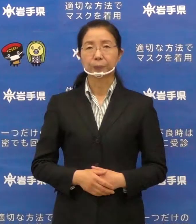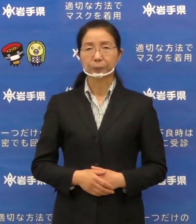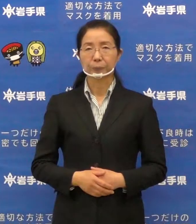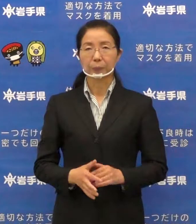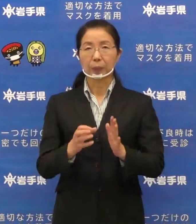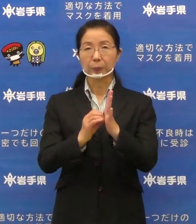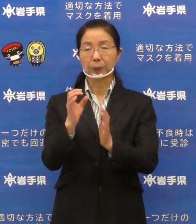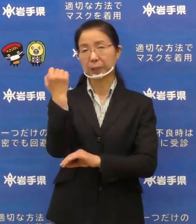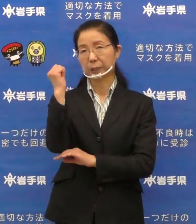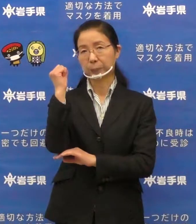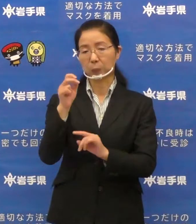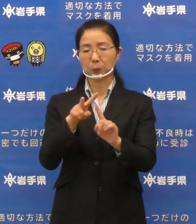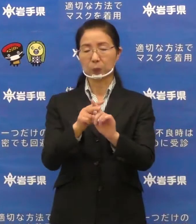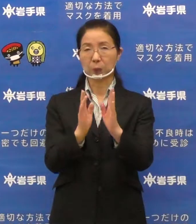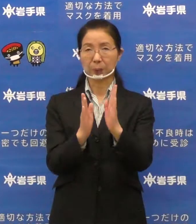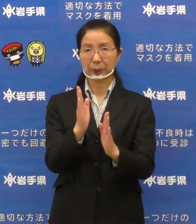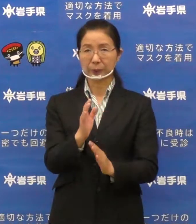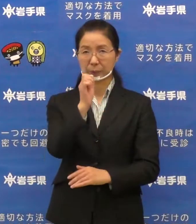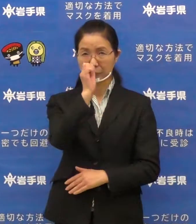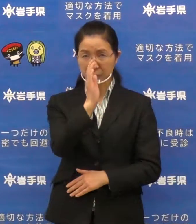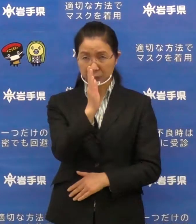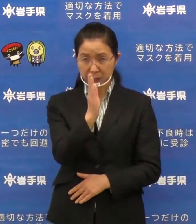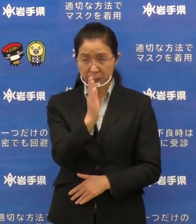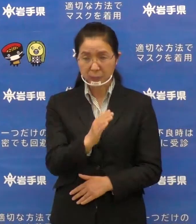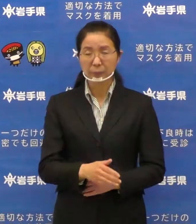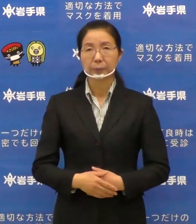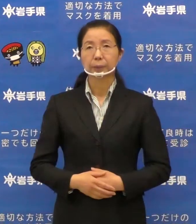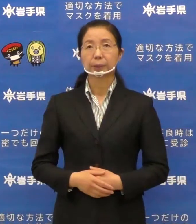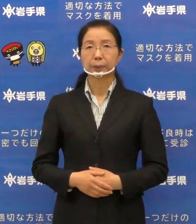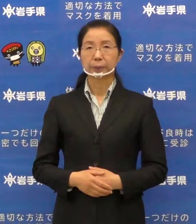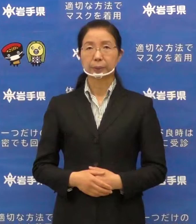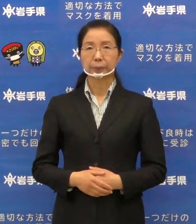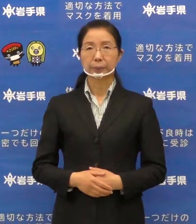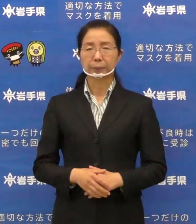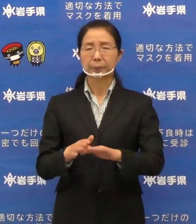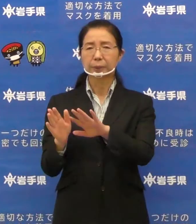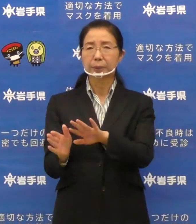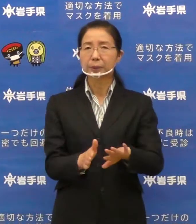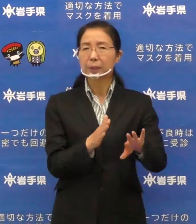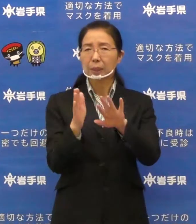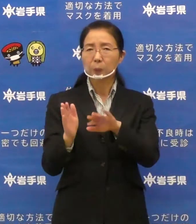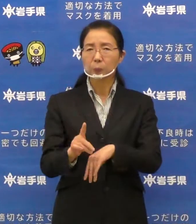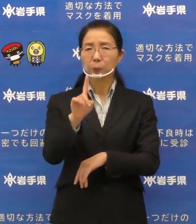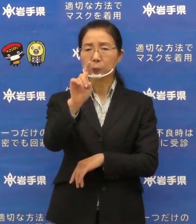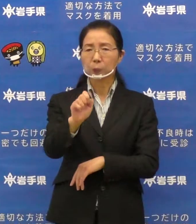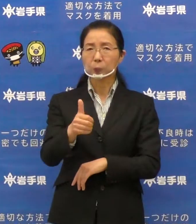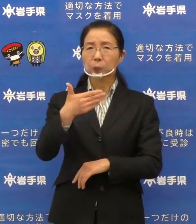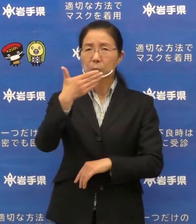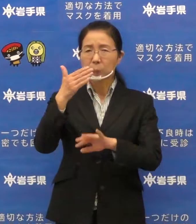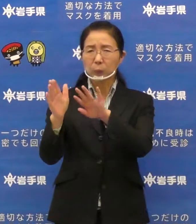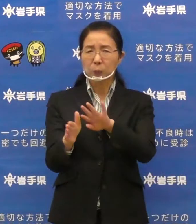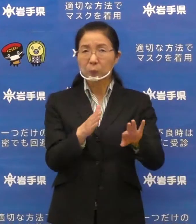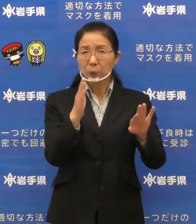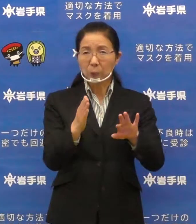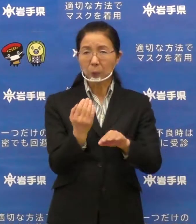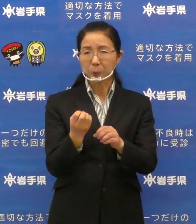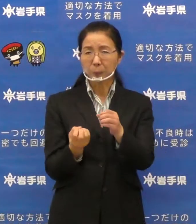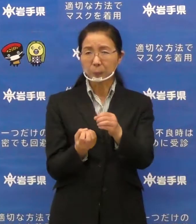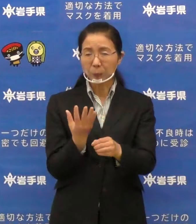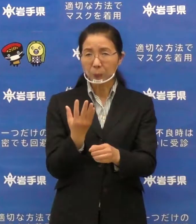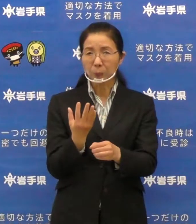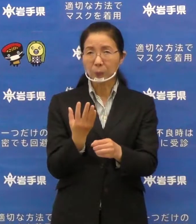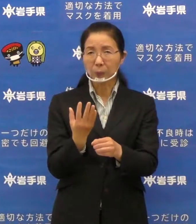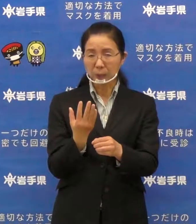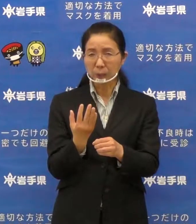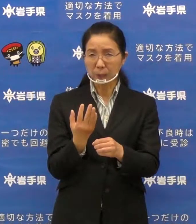岩手日報の小林と申します。よろしくお願いいたします。はい、まず台風19号の関連なんですけれども、発生から